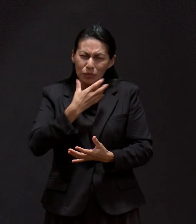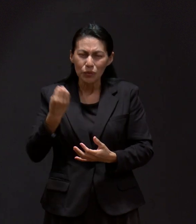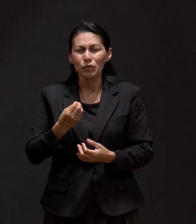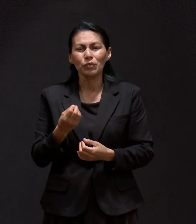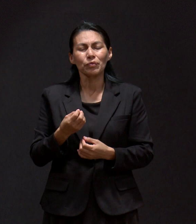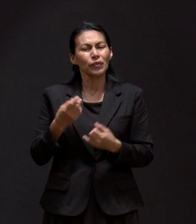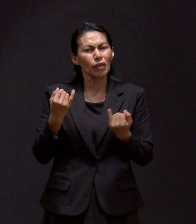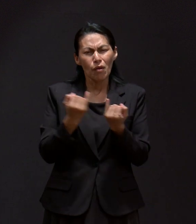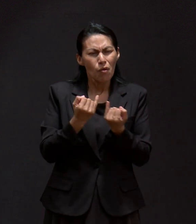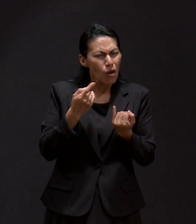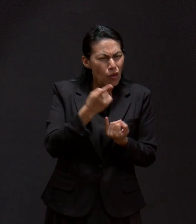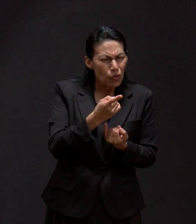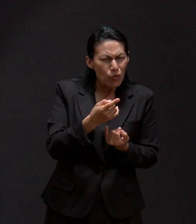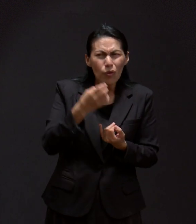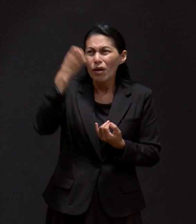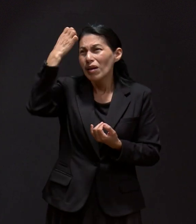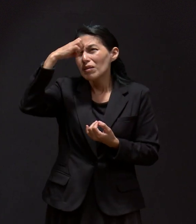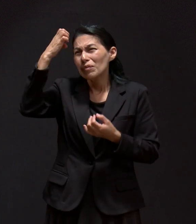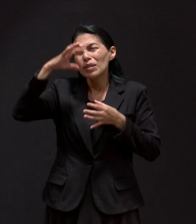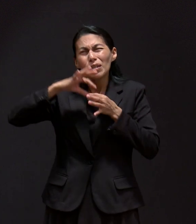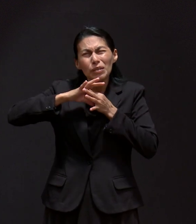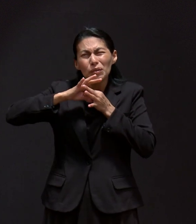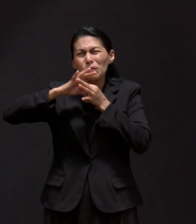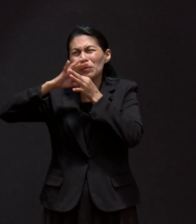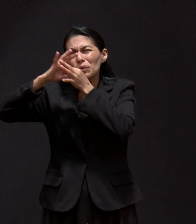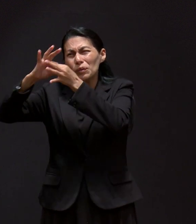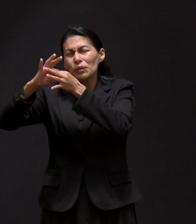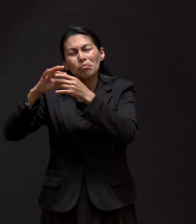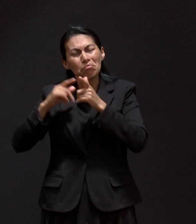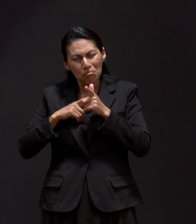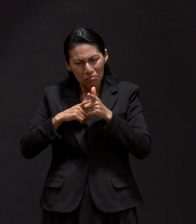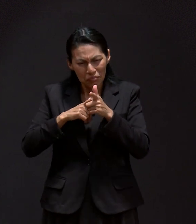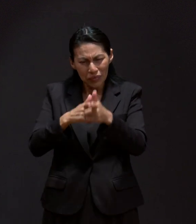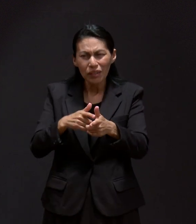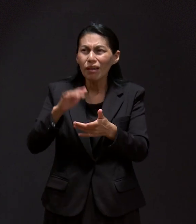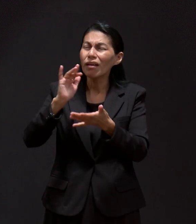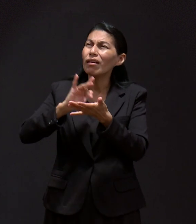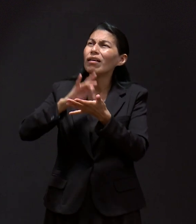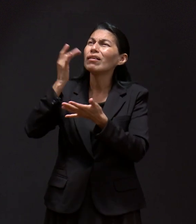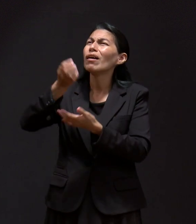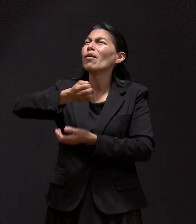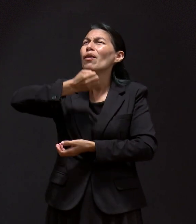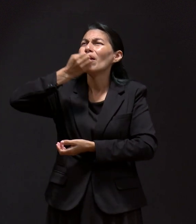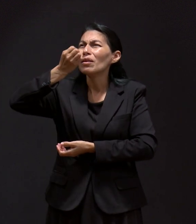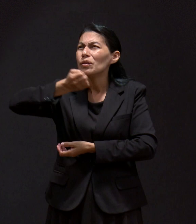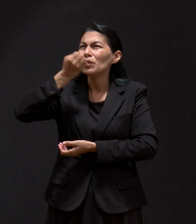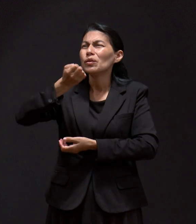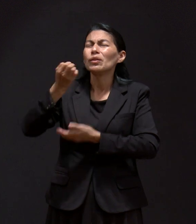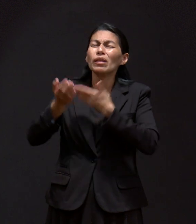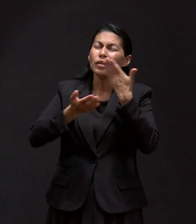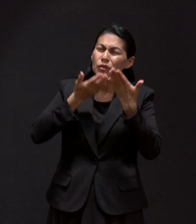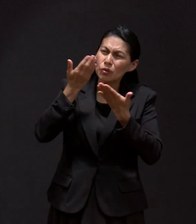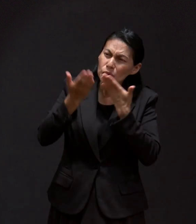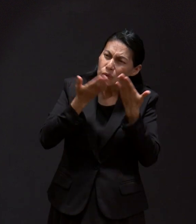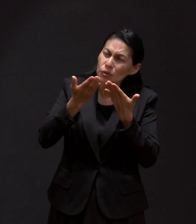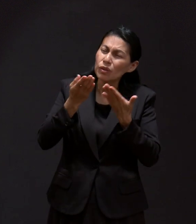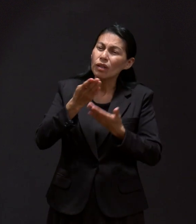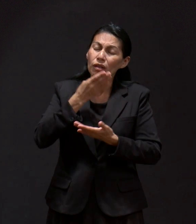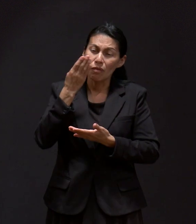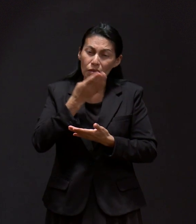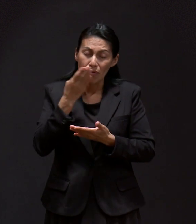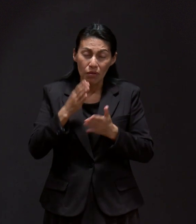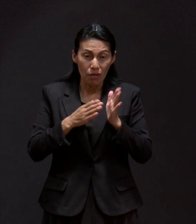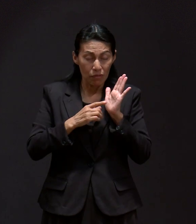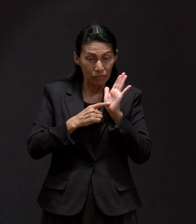inspira continúa con esa experiencia con dios maravillosa a través de la oración el estudio de la